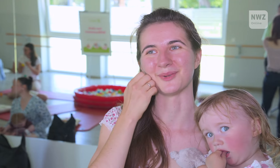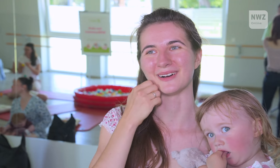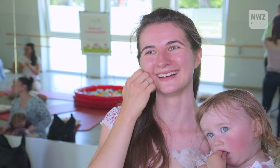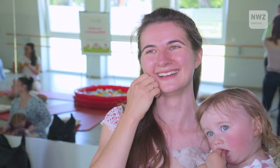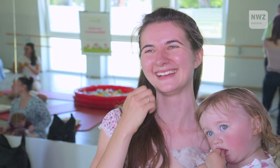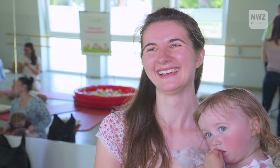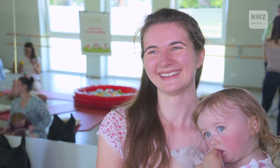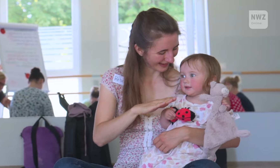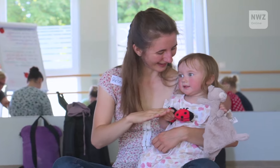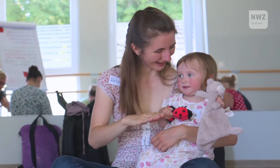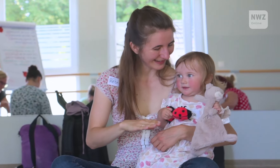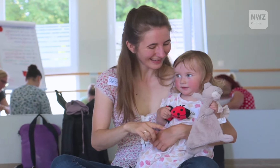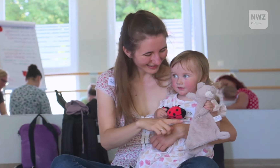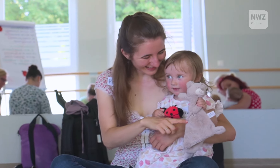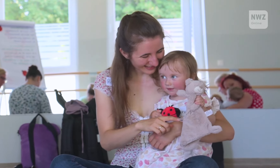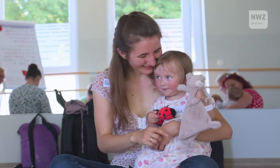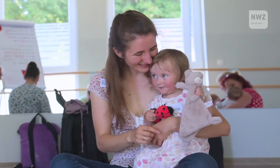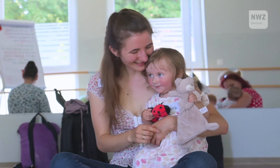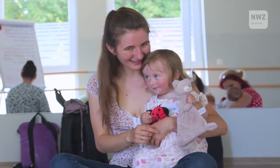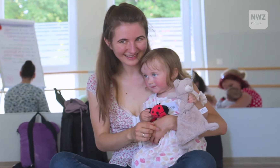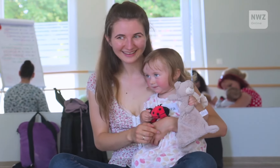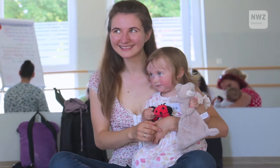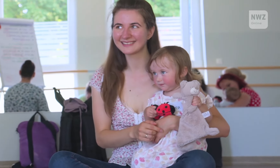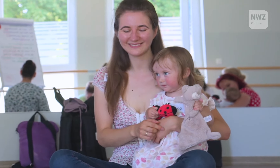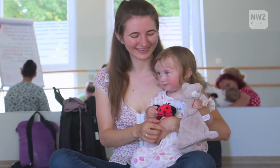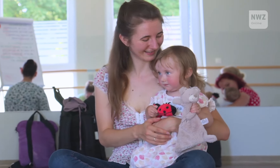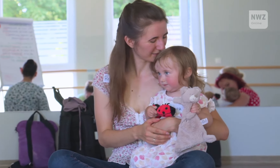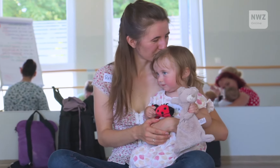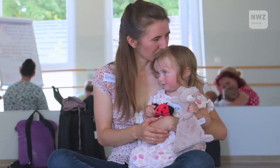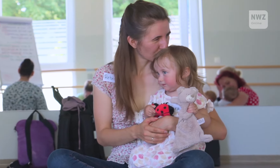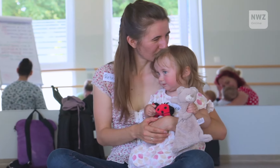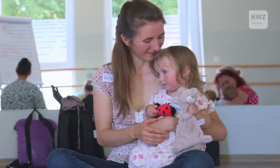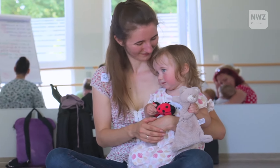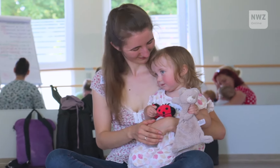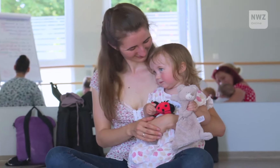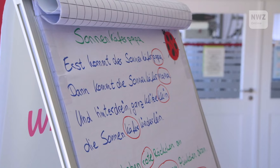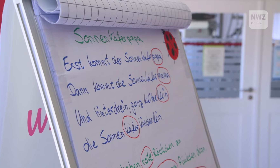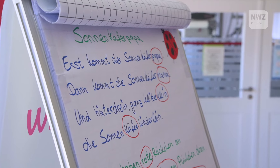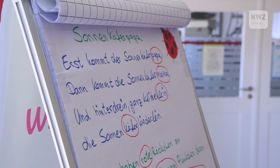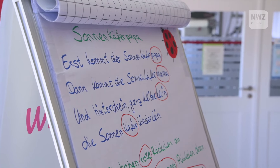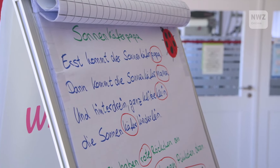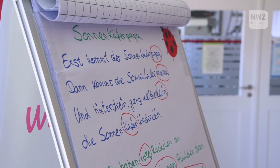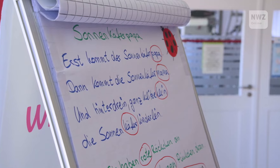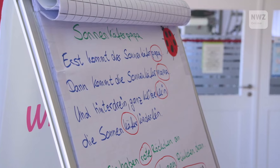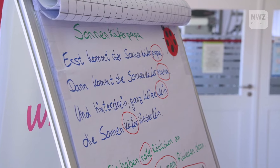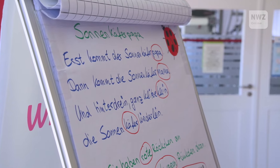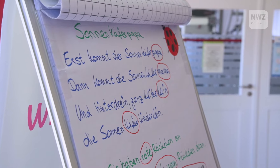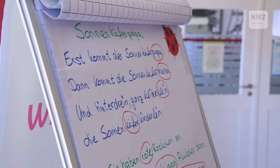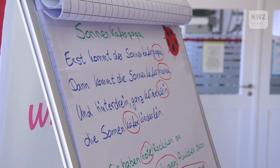Mama. Jetzt sind die Gebärden eigentlich ein fester Teil von unserem Alltag. Irgendwie sind einfach mit dabei. Wir nehmen einzelne Zeichen von der DGS, also von der